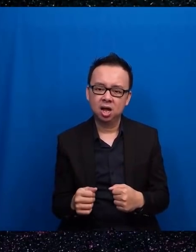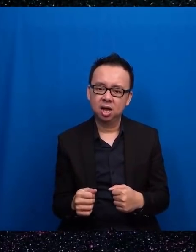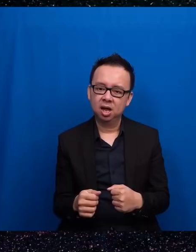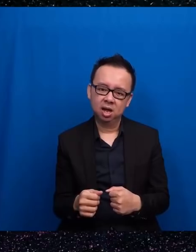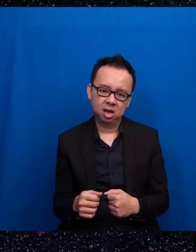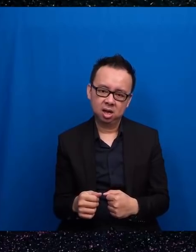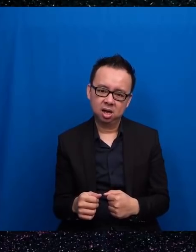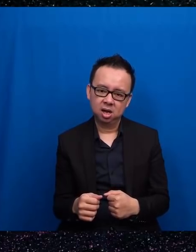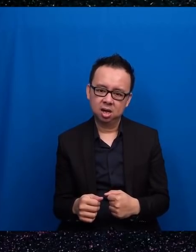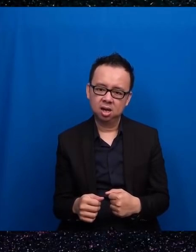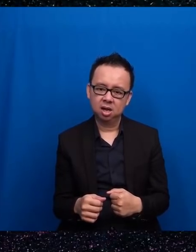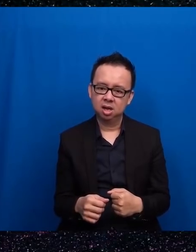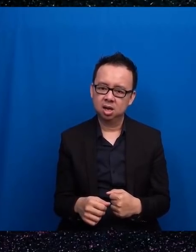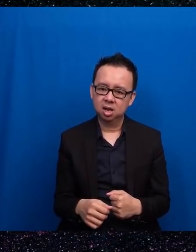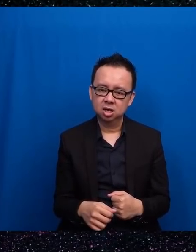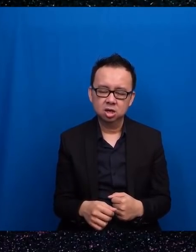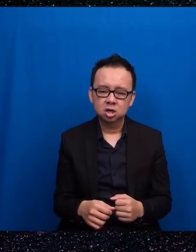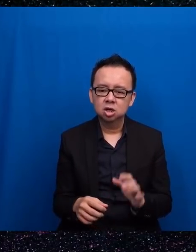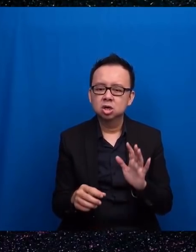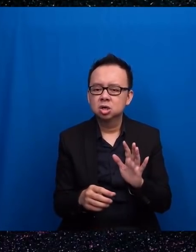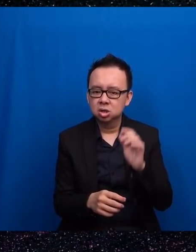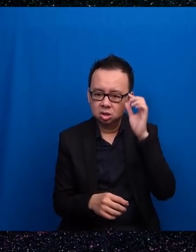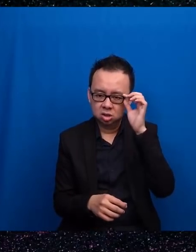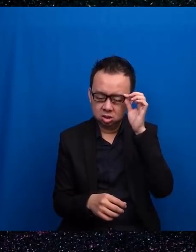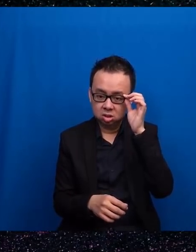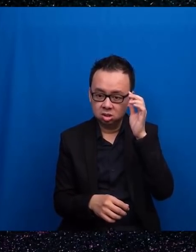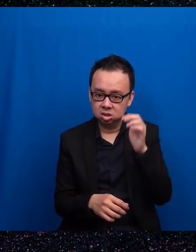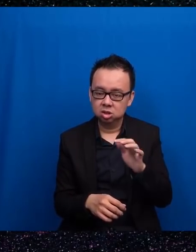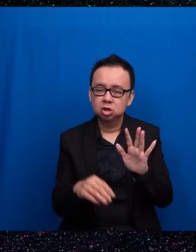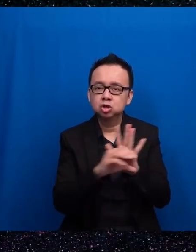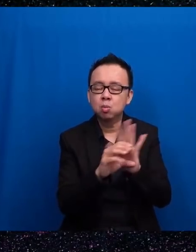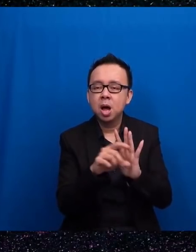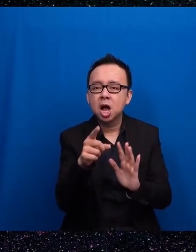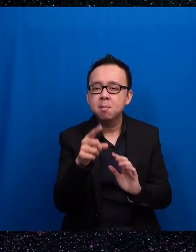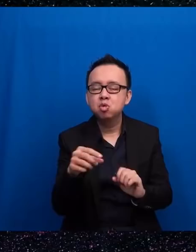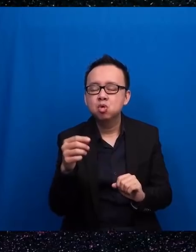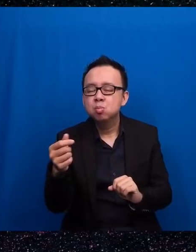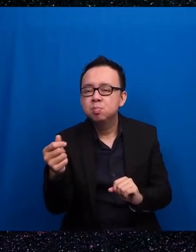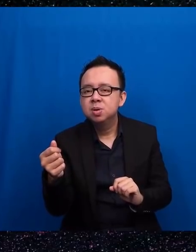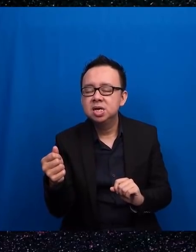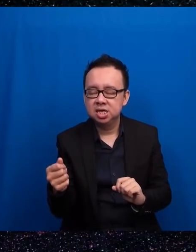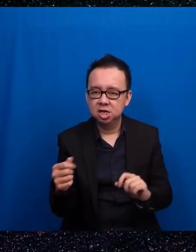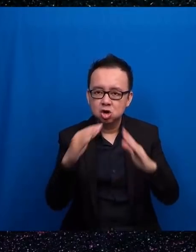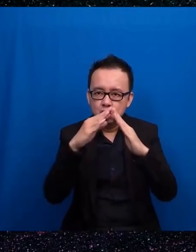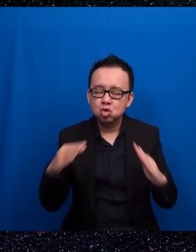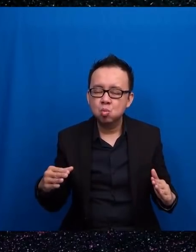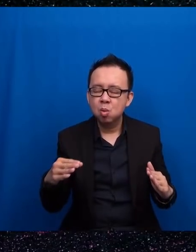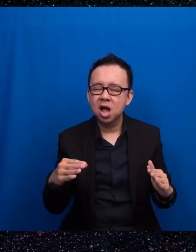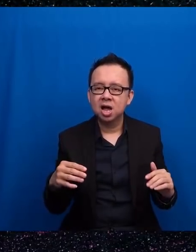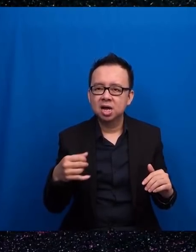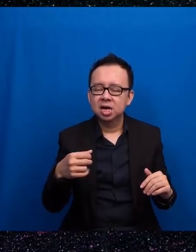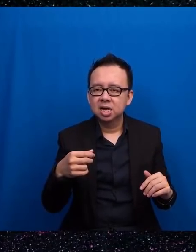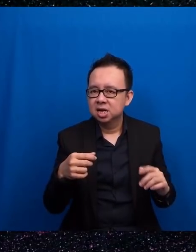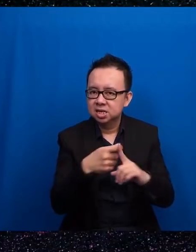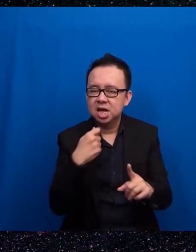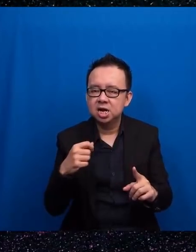orang yang nggak BU, yang nggak butuh uang? Rumahnya, dan rumah itu adalah rumah keturunan. Diturunkan dari nenek moyang, papanya baru meninggal dunia